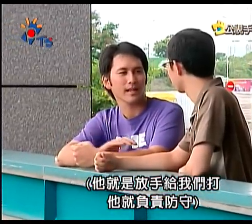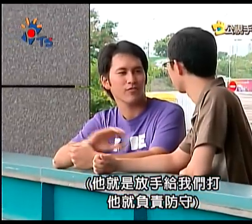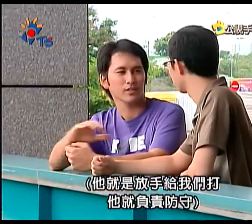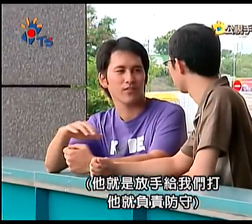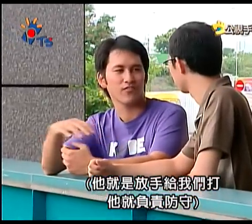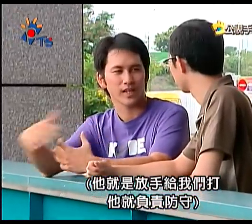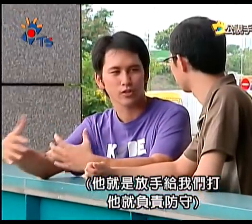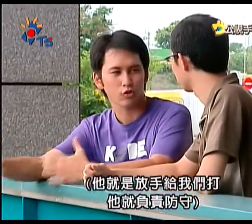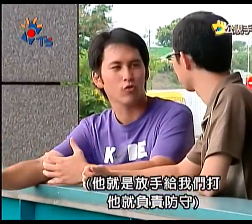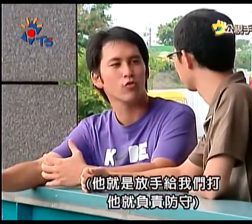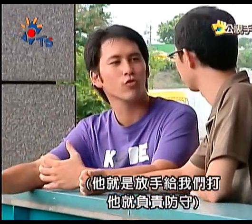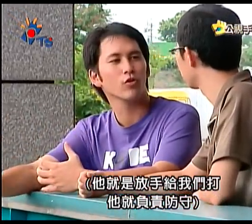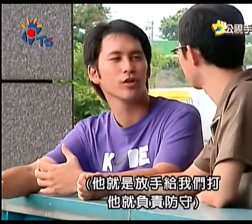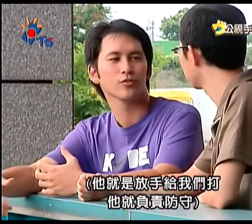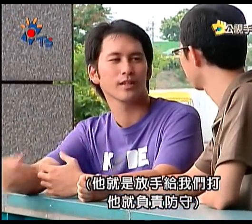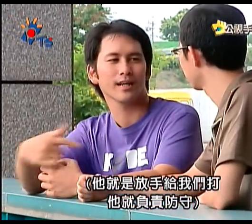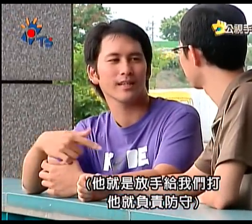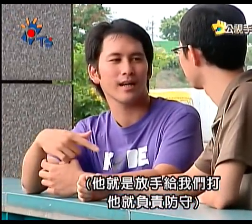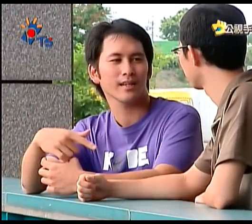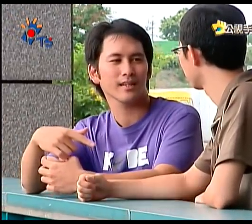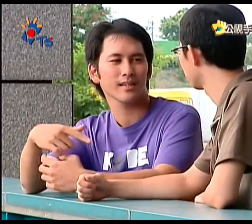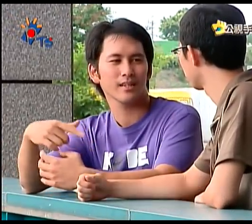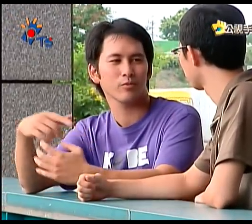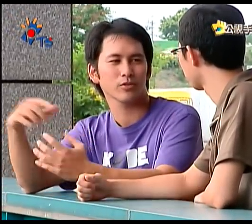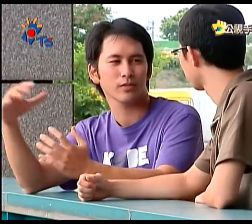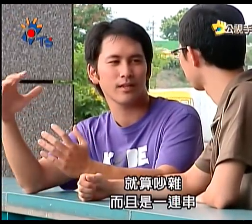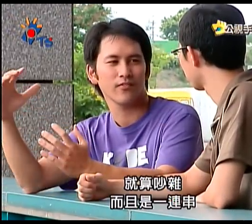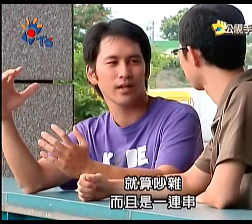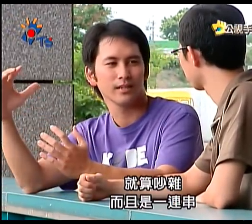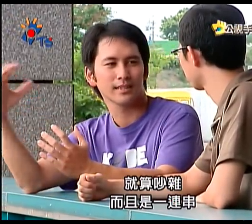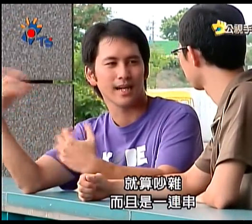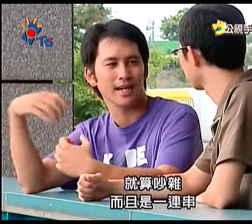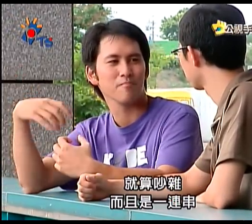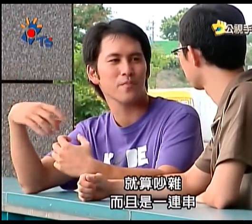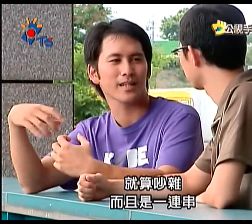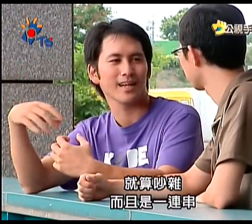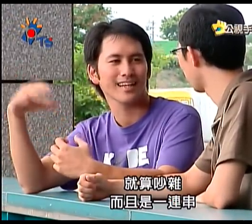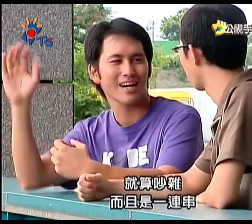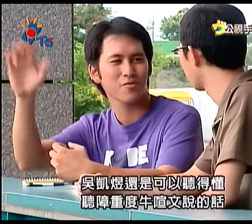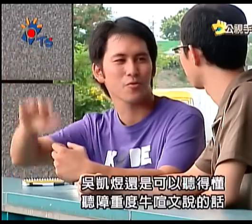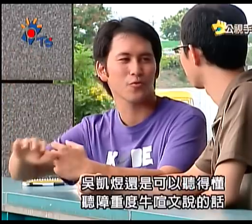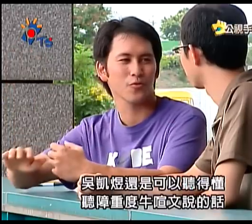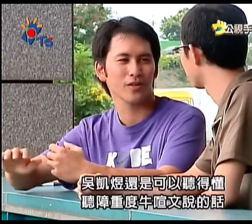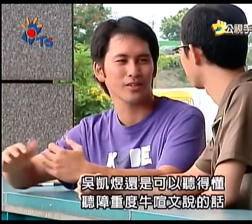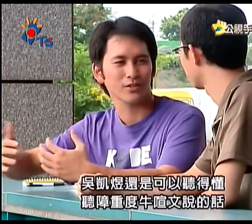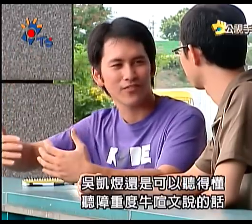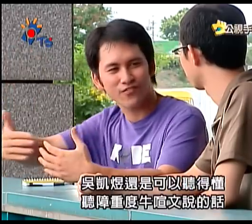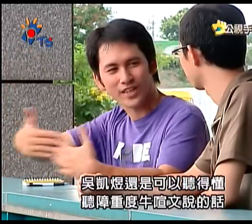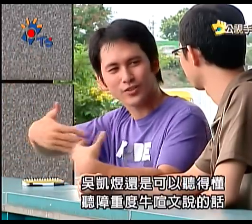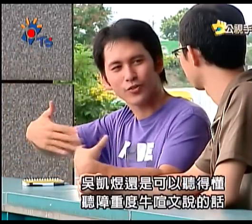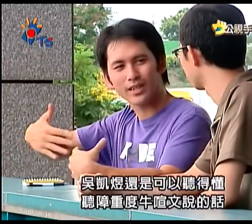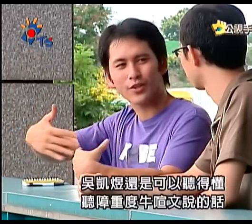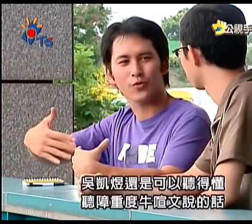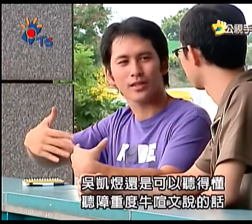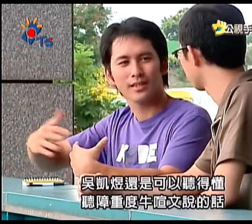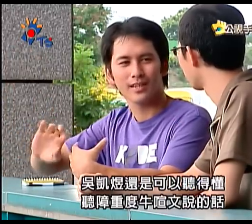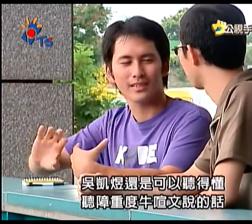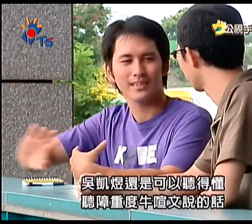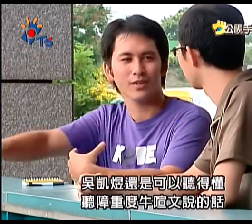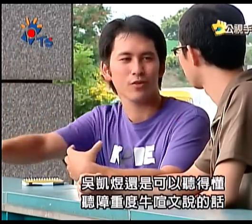不给摆手。你看他那一贴， 就算吵杂，而且是一连串，吴凯玉还是可以听得懂听障重度牛宣文说的